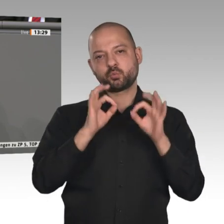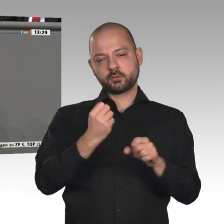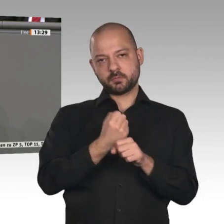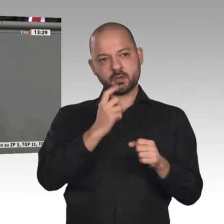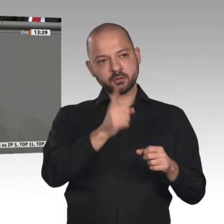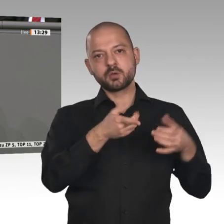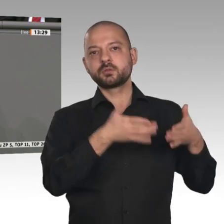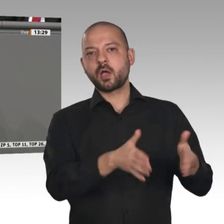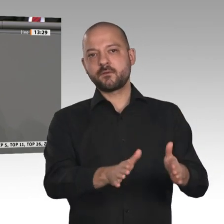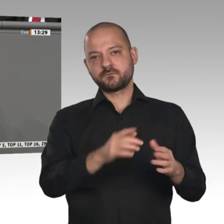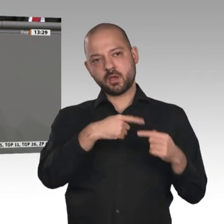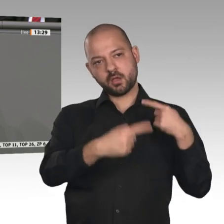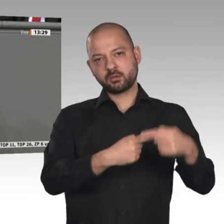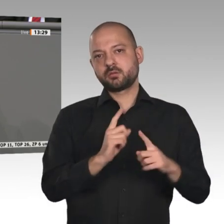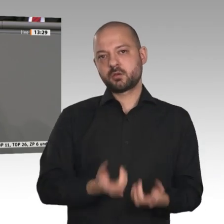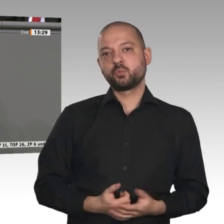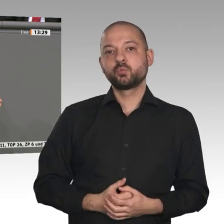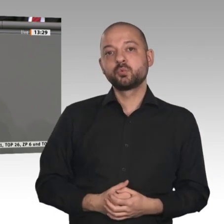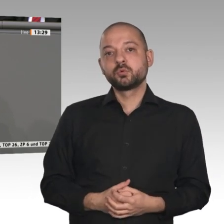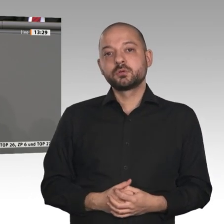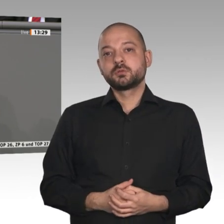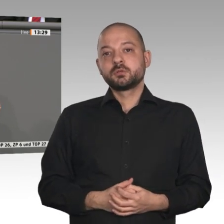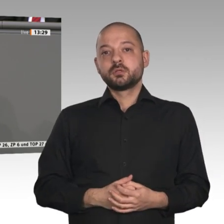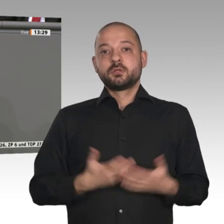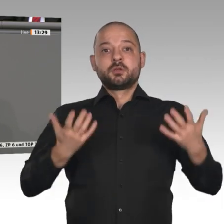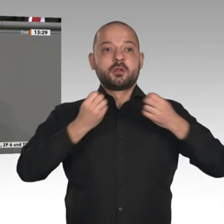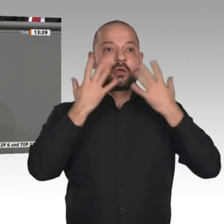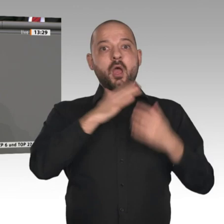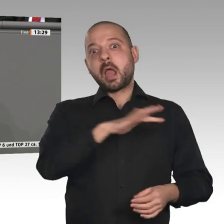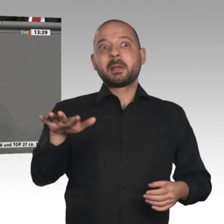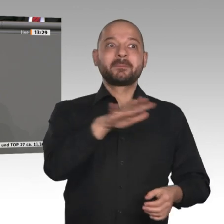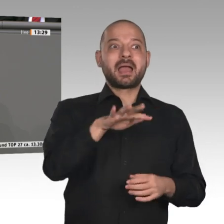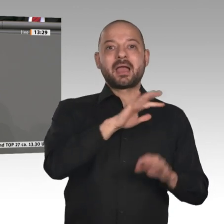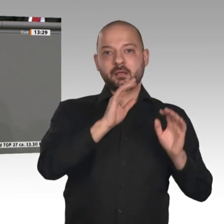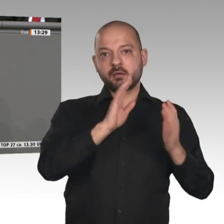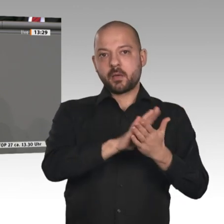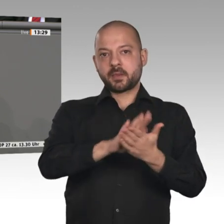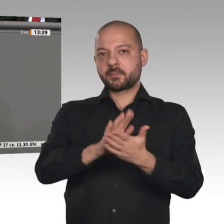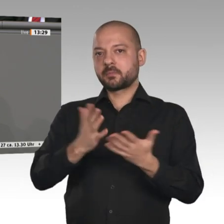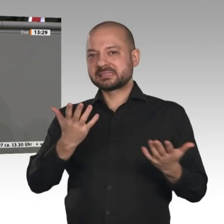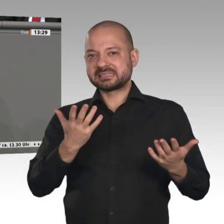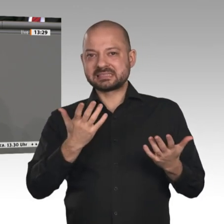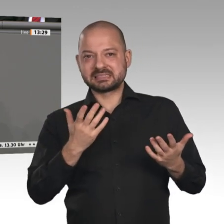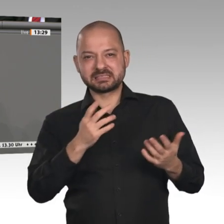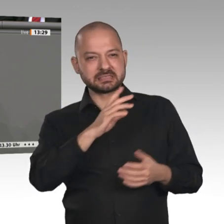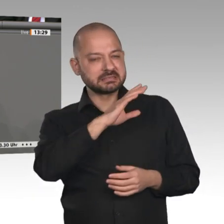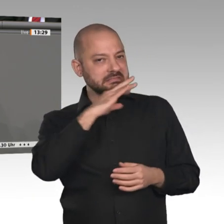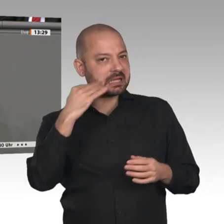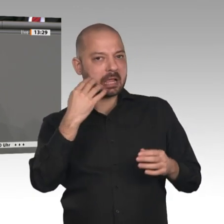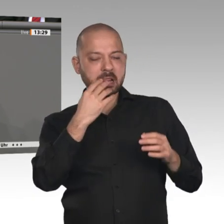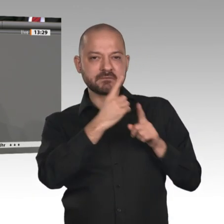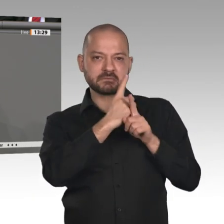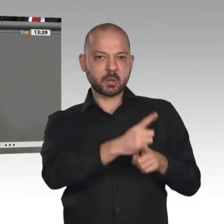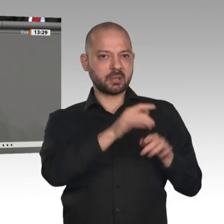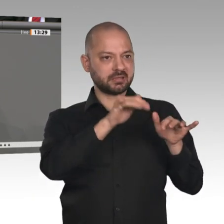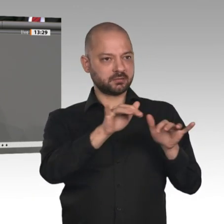möglich Wiedergutmachung zu leisten. Das kann leider nicht in allen Bereichen gelingen. Viele Folgen des